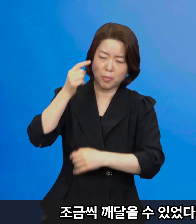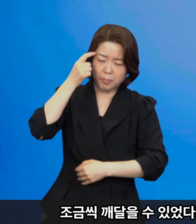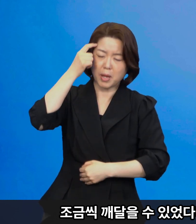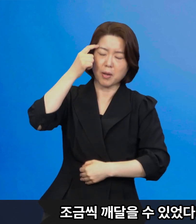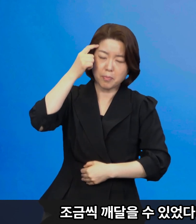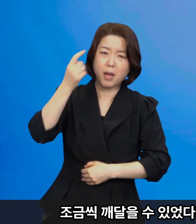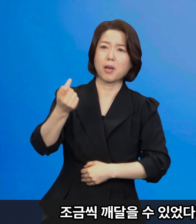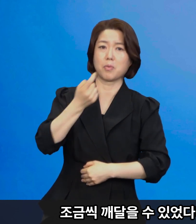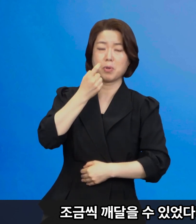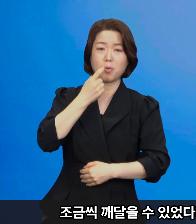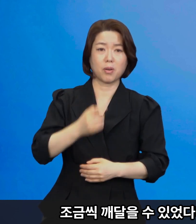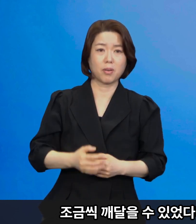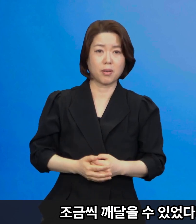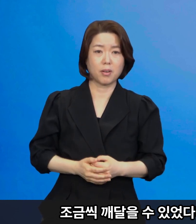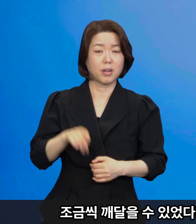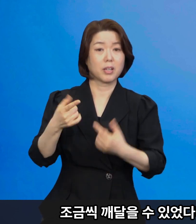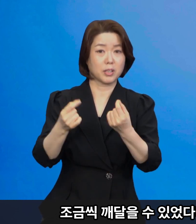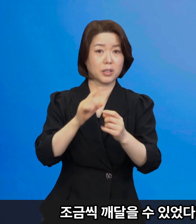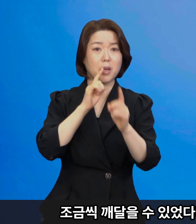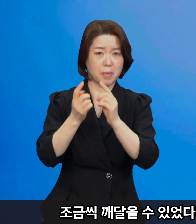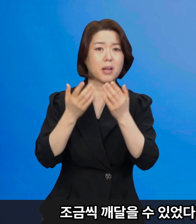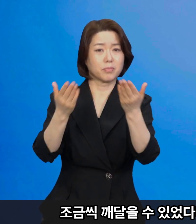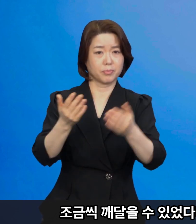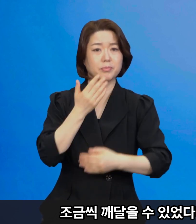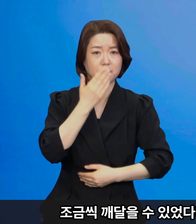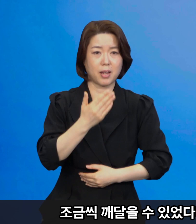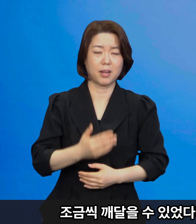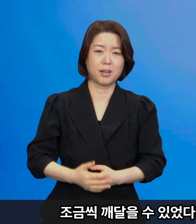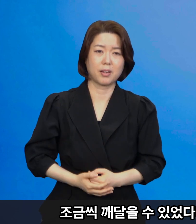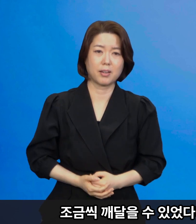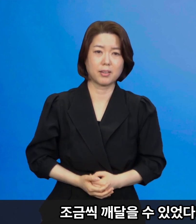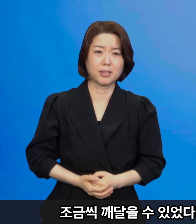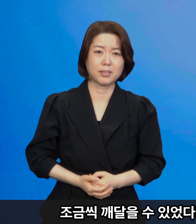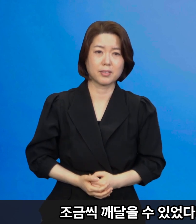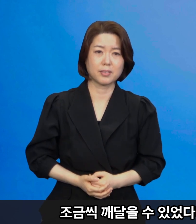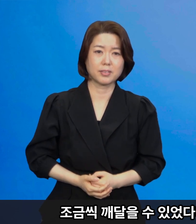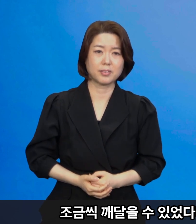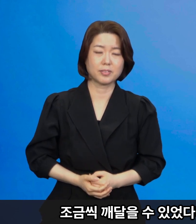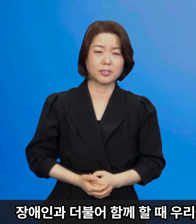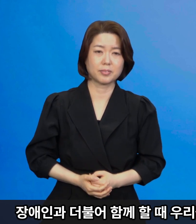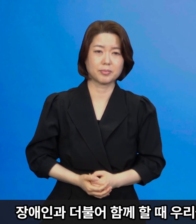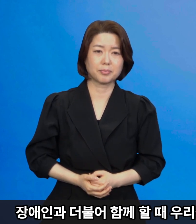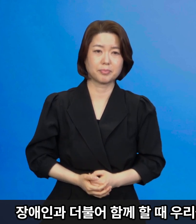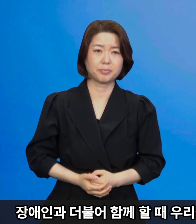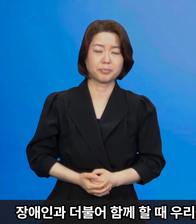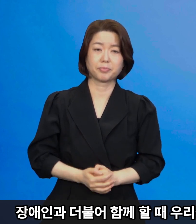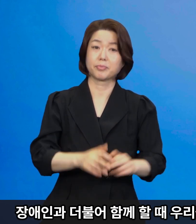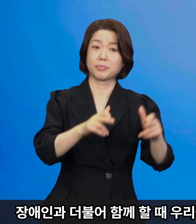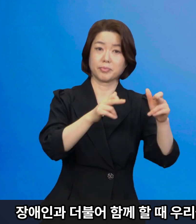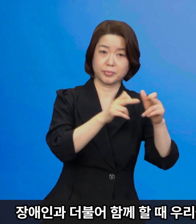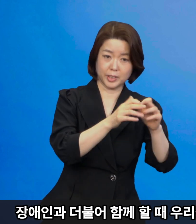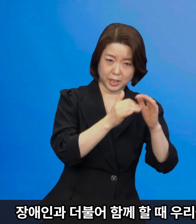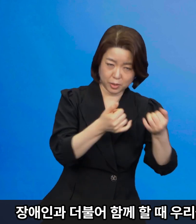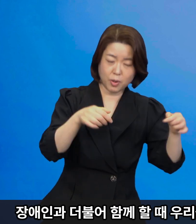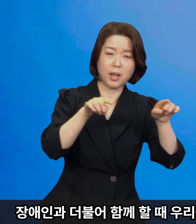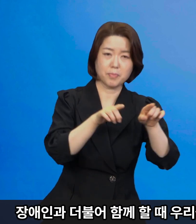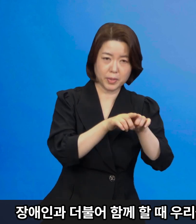있었다라고도 말씀드릴 수 있겠습니다. 장애인과 더불어